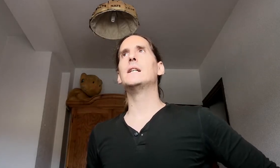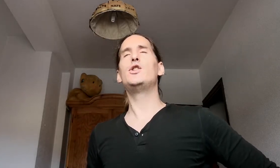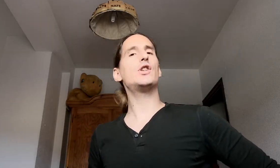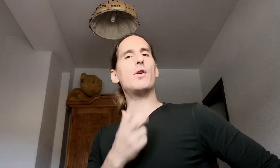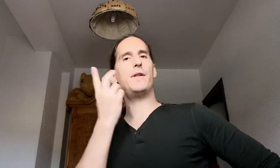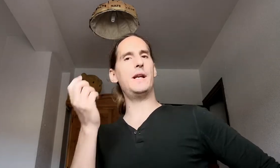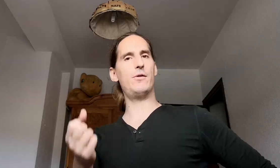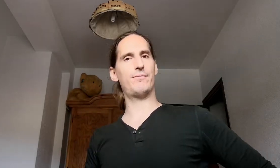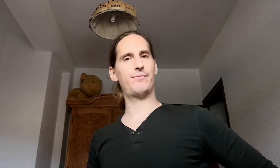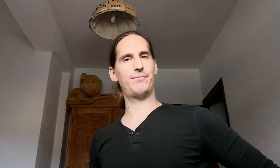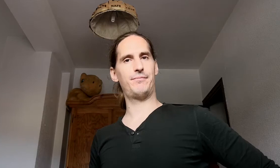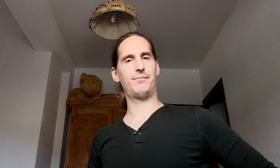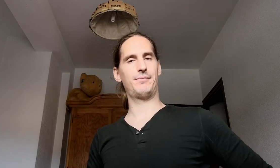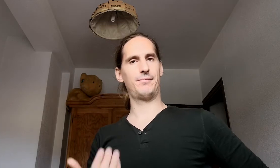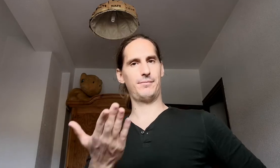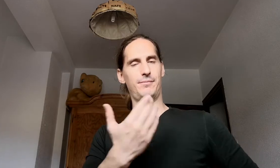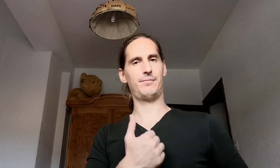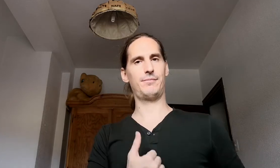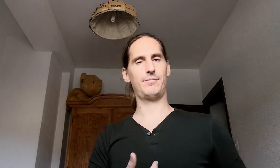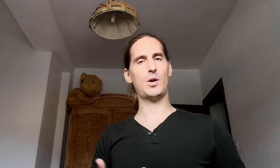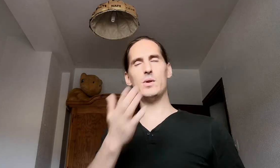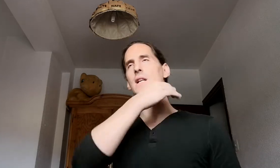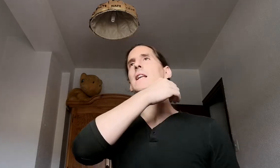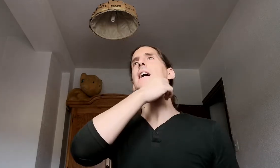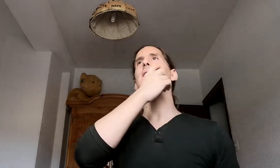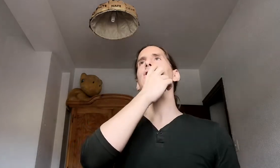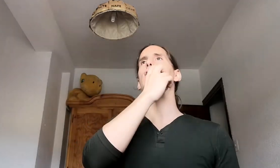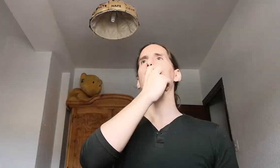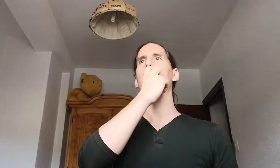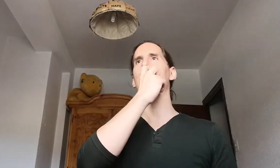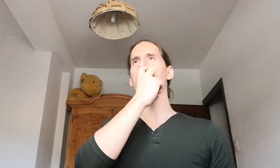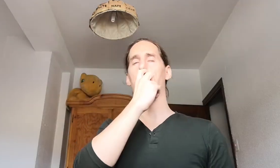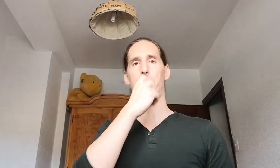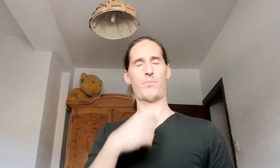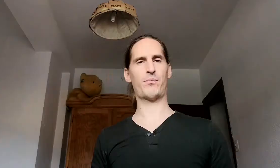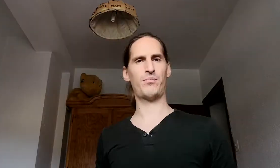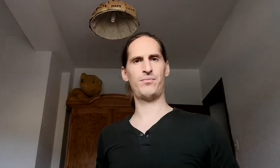Yo soy cocinero. ¿Cómo se diría? Soy cocinero.